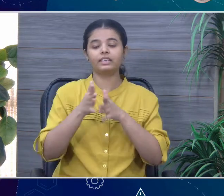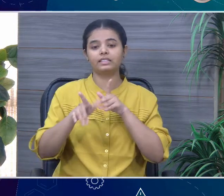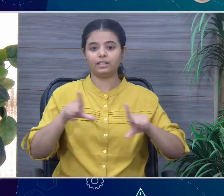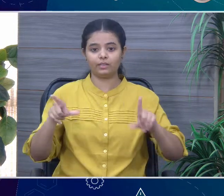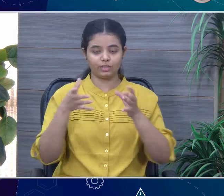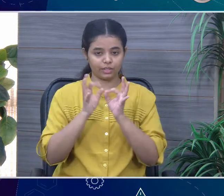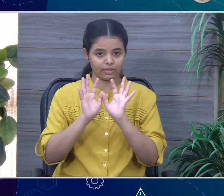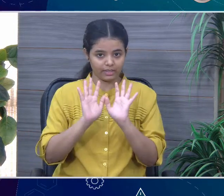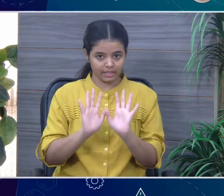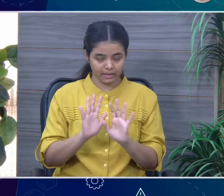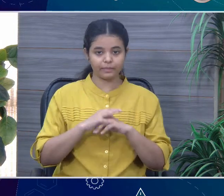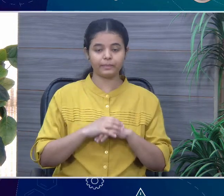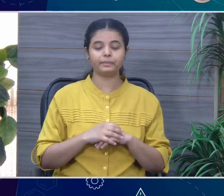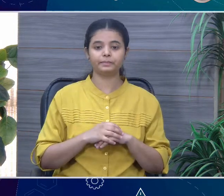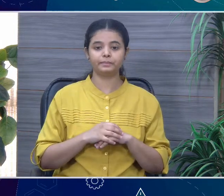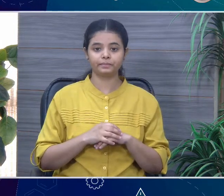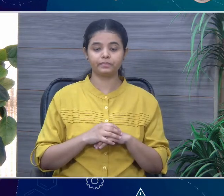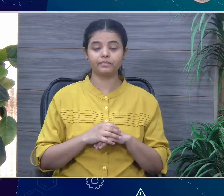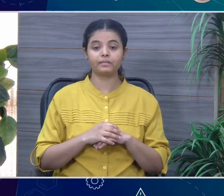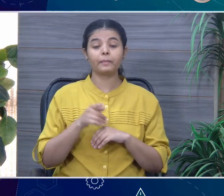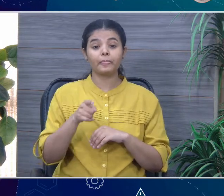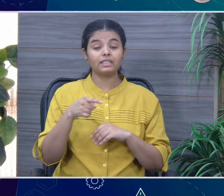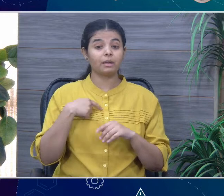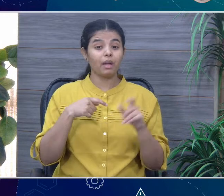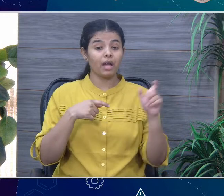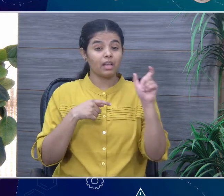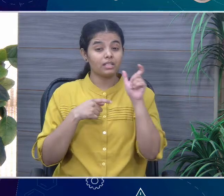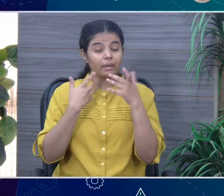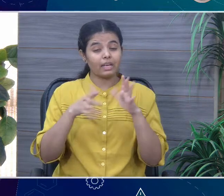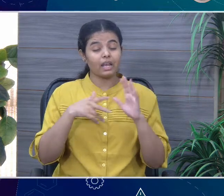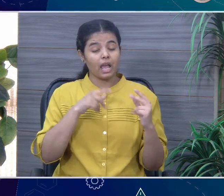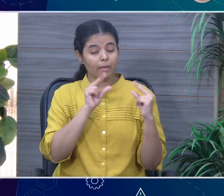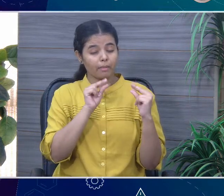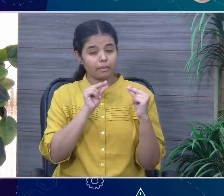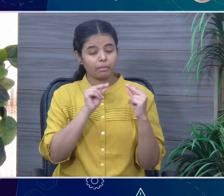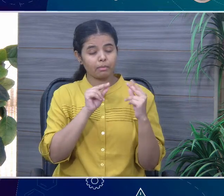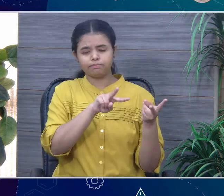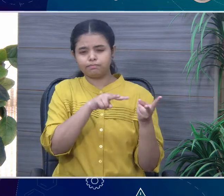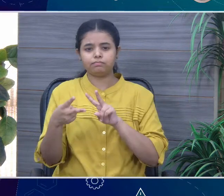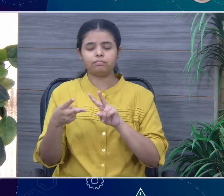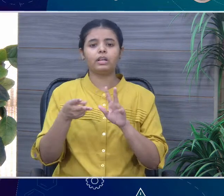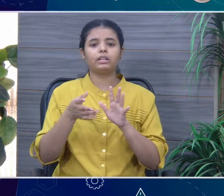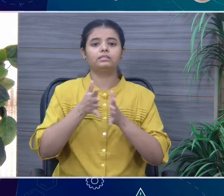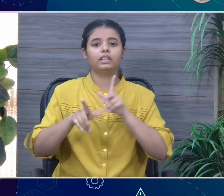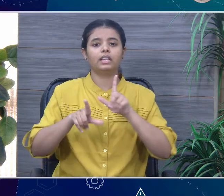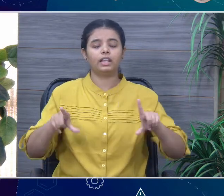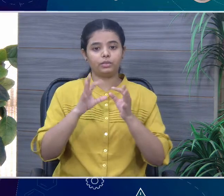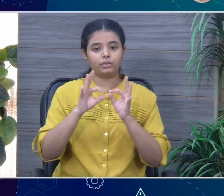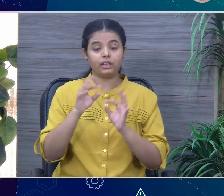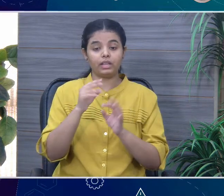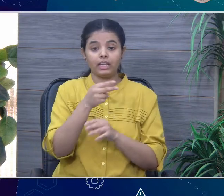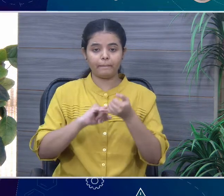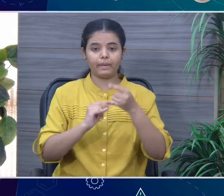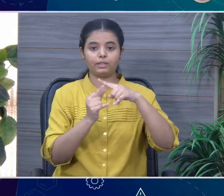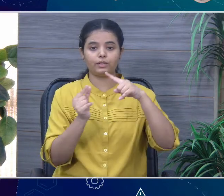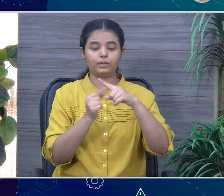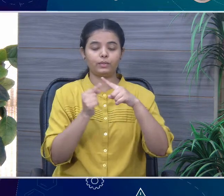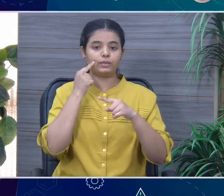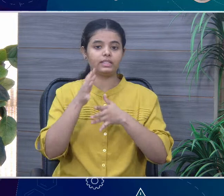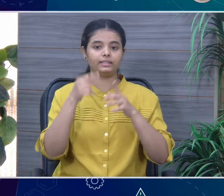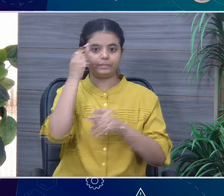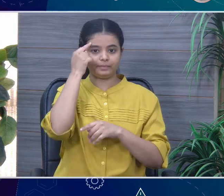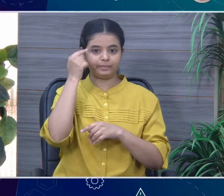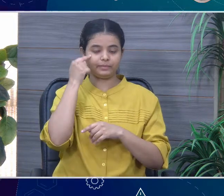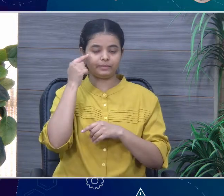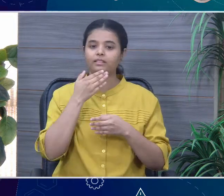साइन लैंग्वेज इंटरप्रेटर भी मौजूद हैं जो एक एक शब्द को आप सभी के लिए ट्रांसलेट करेंगी. एंड शी इज़ मिस स्तुति कुमारी. Welcome,